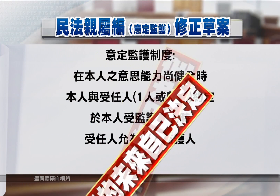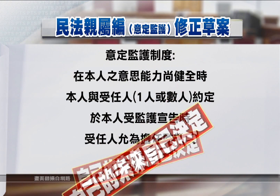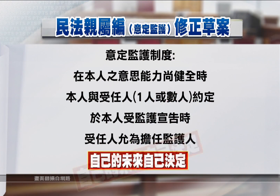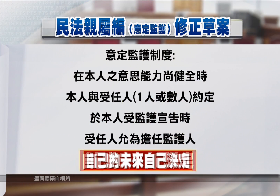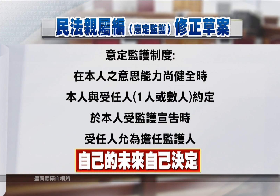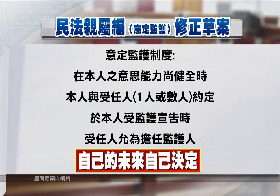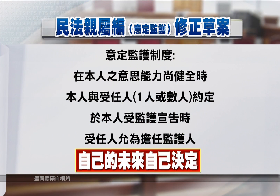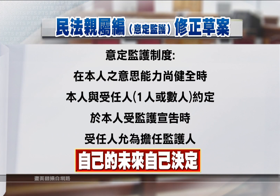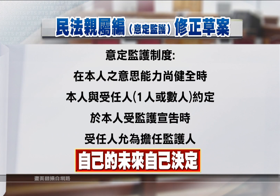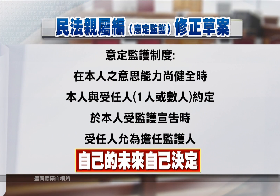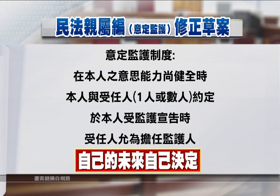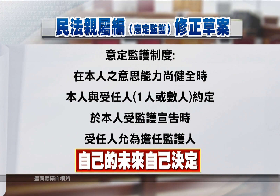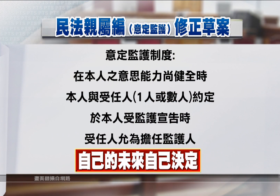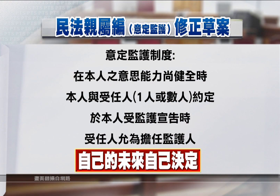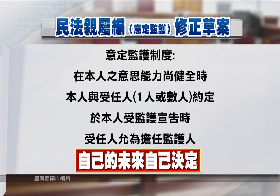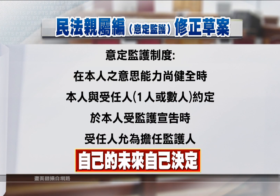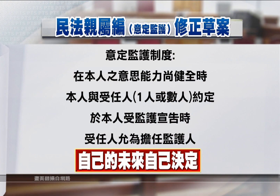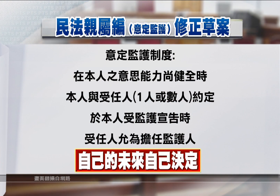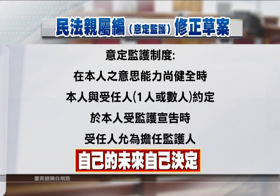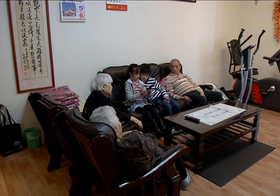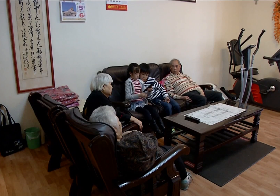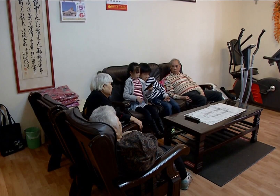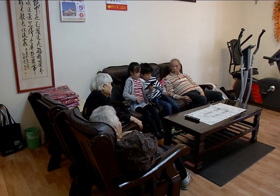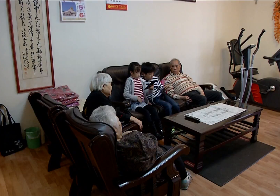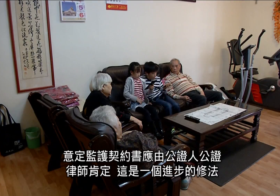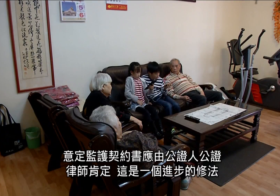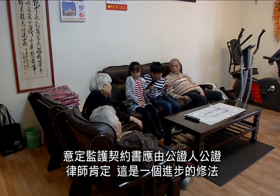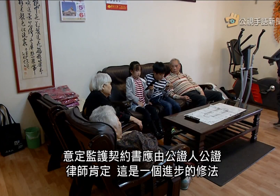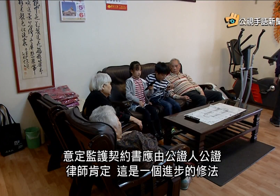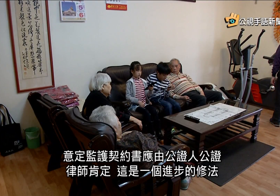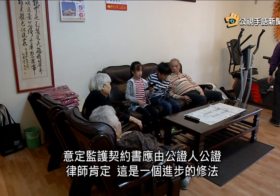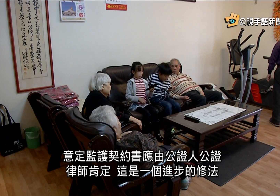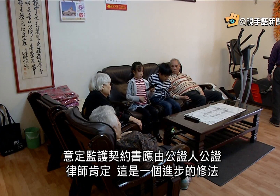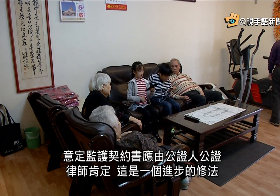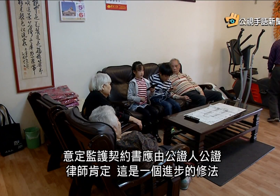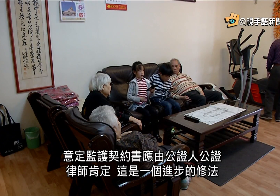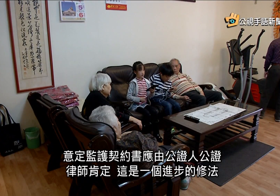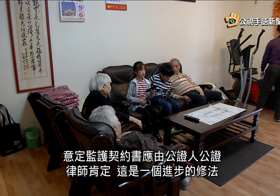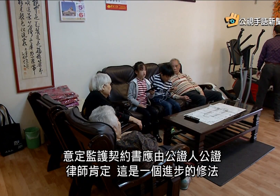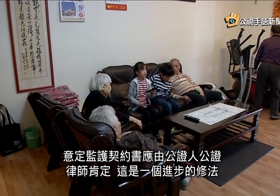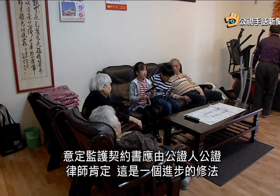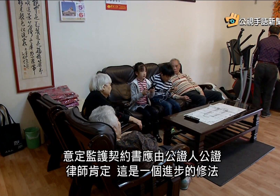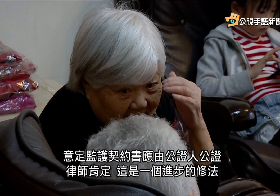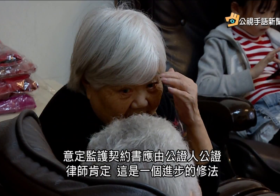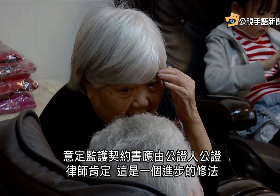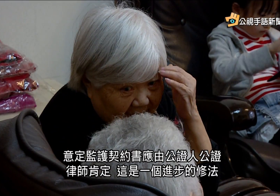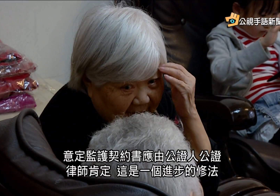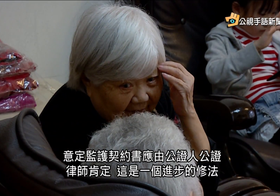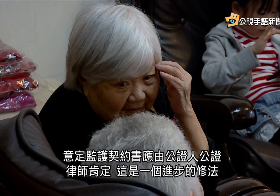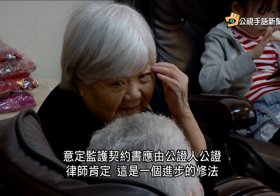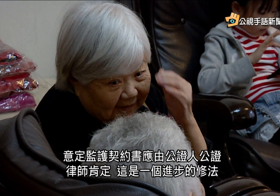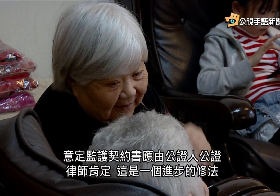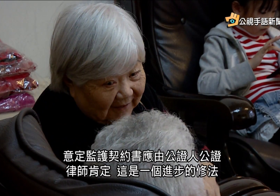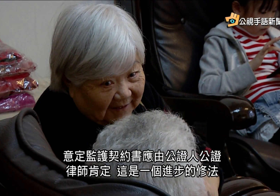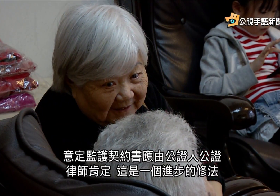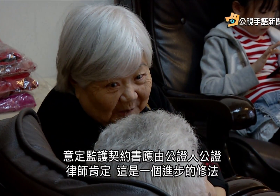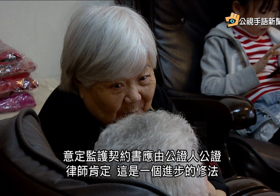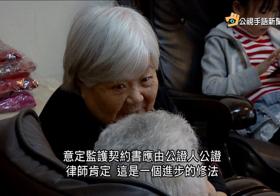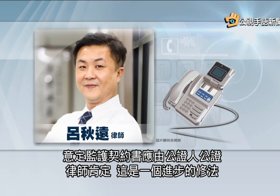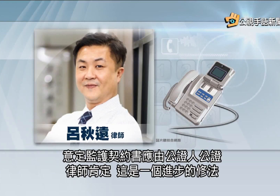责财务管理，可以自行决定。议定监护契约书应由公证人公证律师肯定，这是一个进步的修法。 这样的